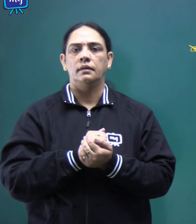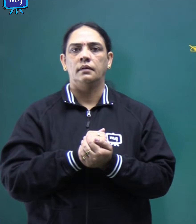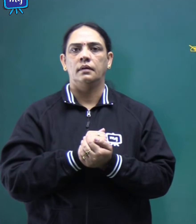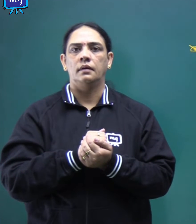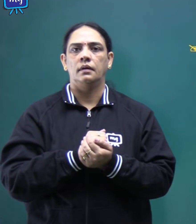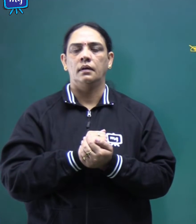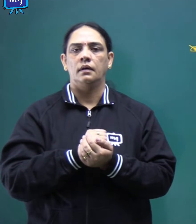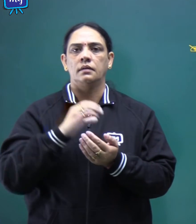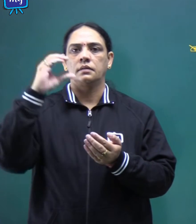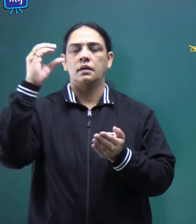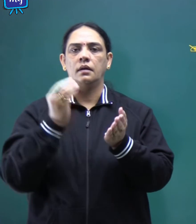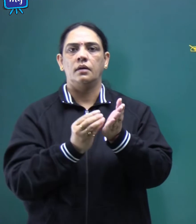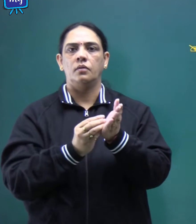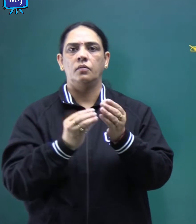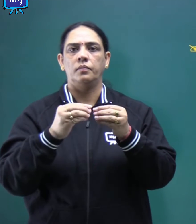घन और